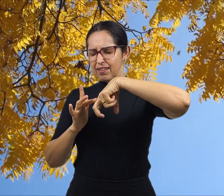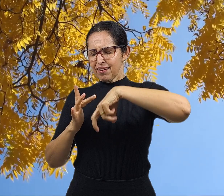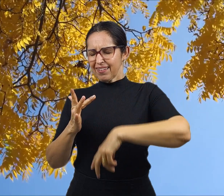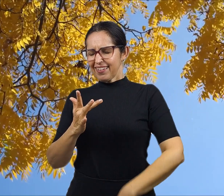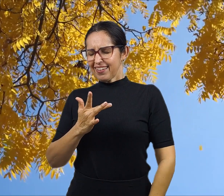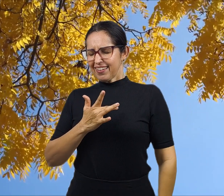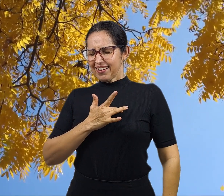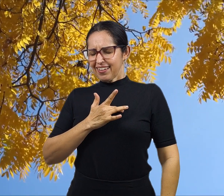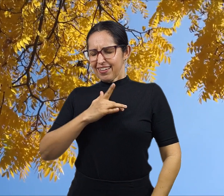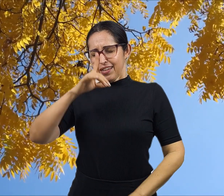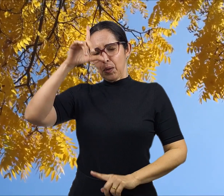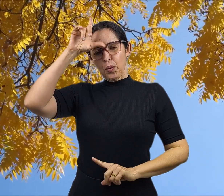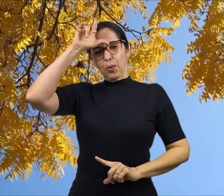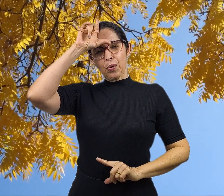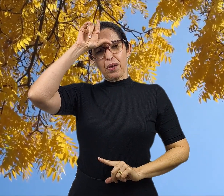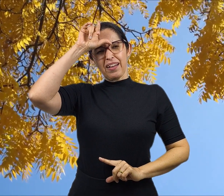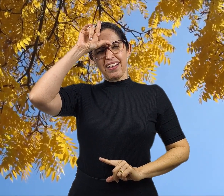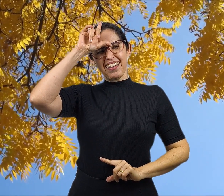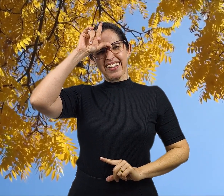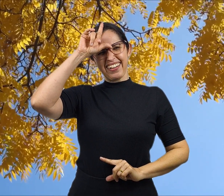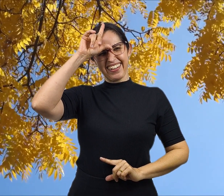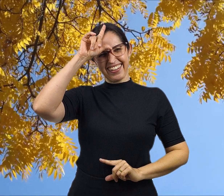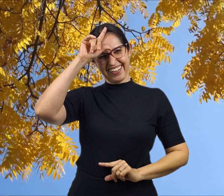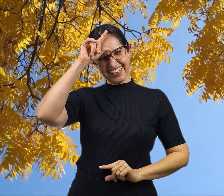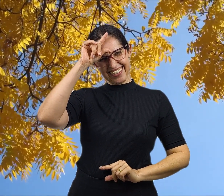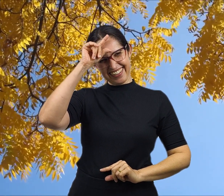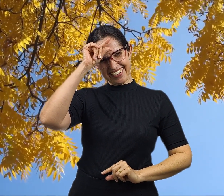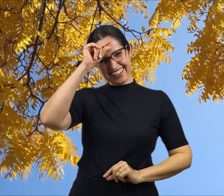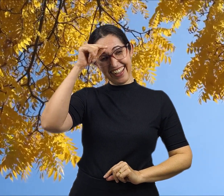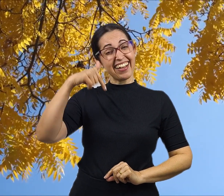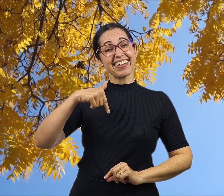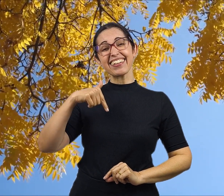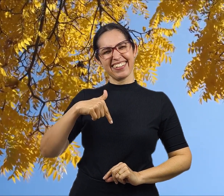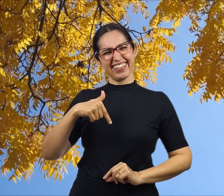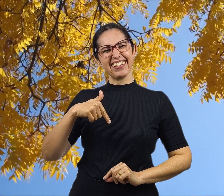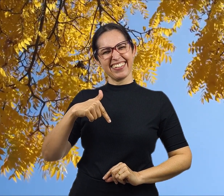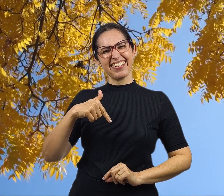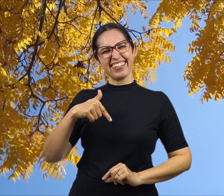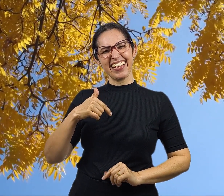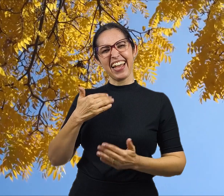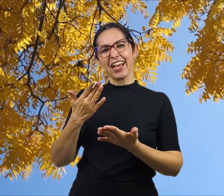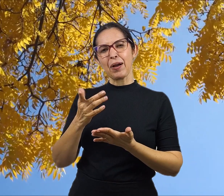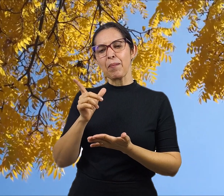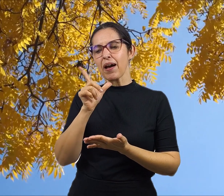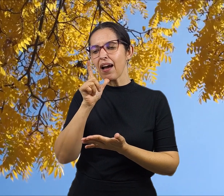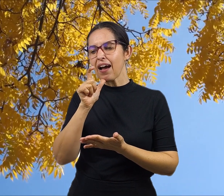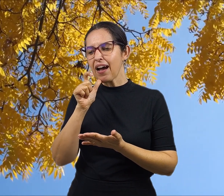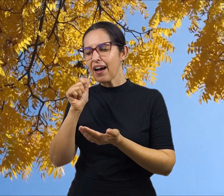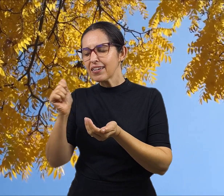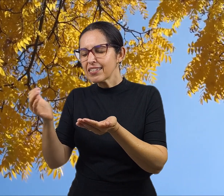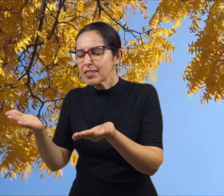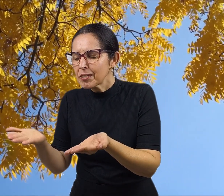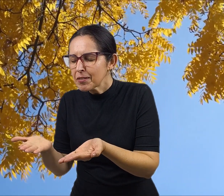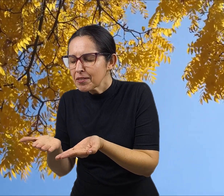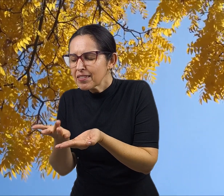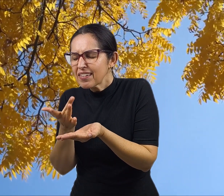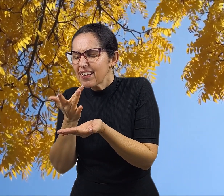Ele te restaura por completo. Que oásis, né? Oásis em meio ao deserto. Quantas vezes no